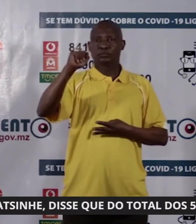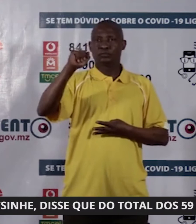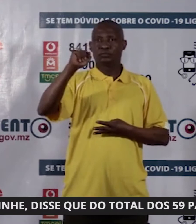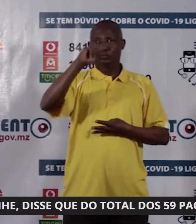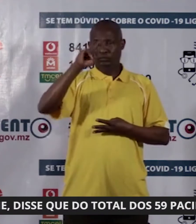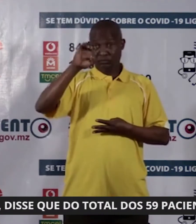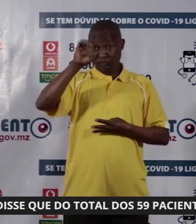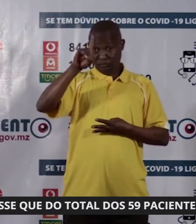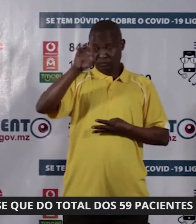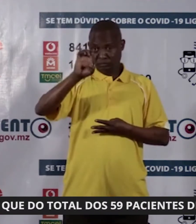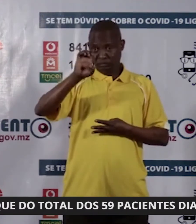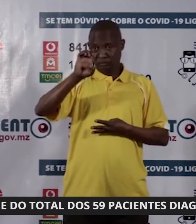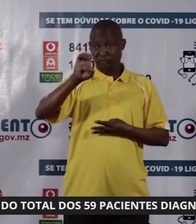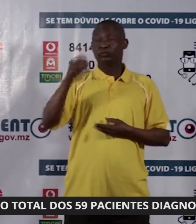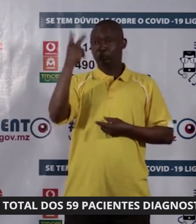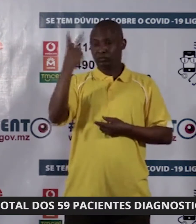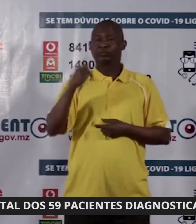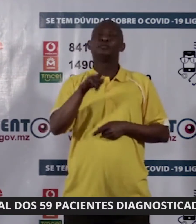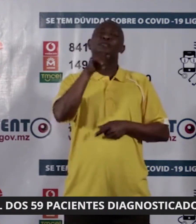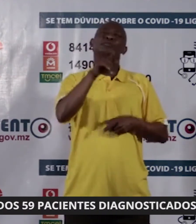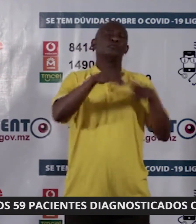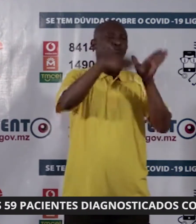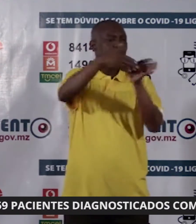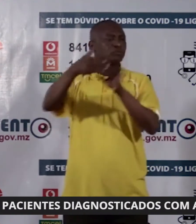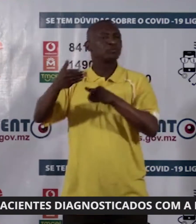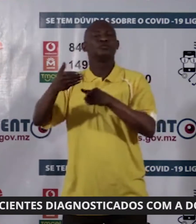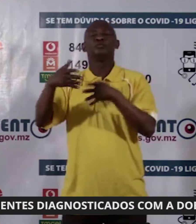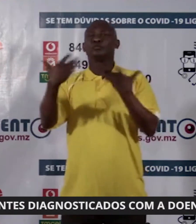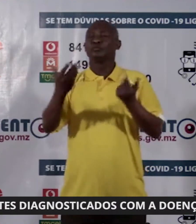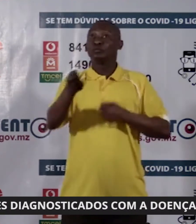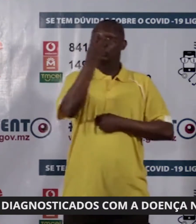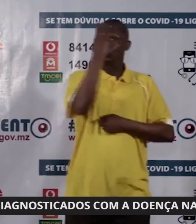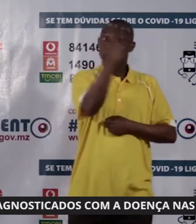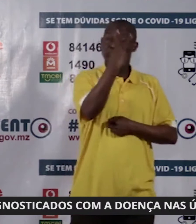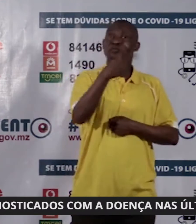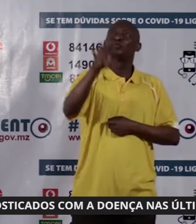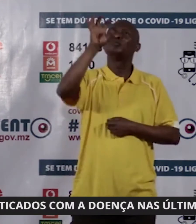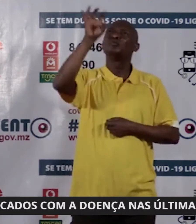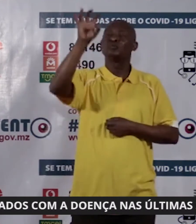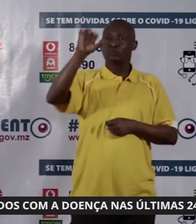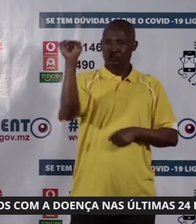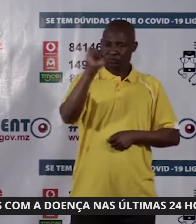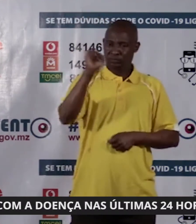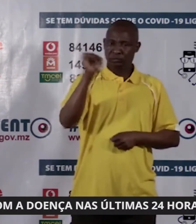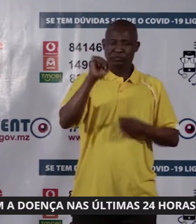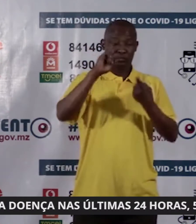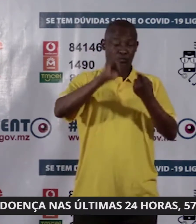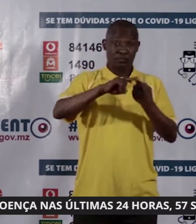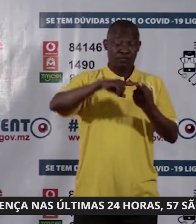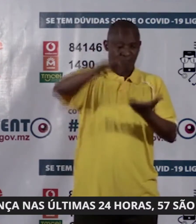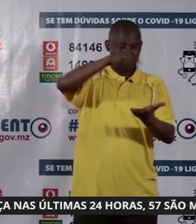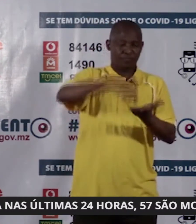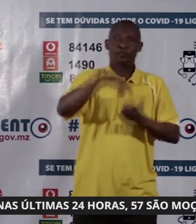Sofala, sendo 1 na cidade da Beira e 1 no distrito de Nhamatanda, que resultam da vigilância nas unidades